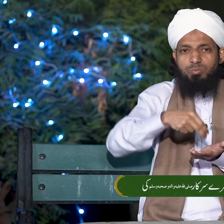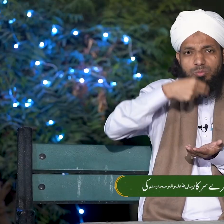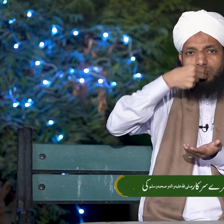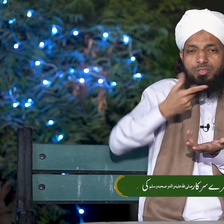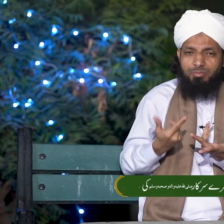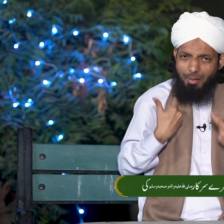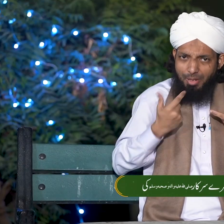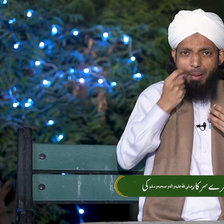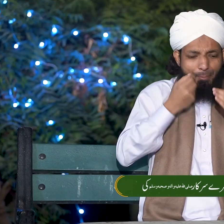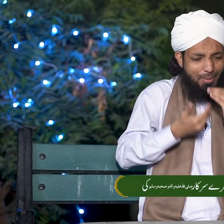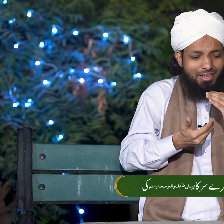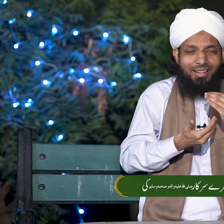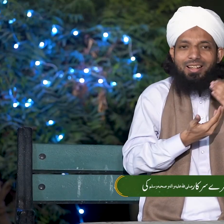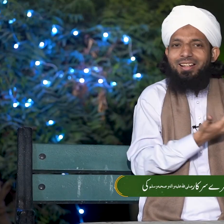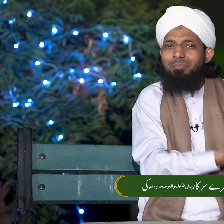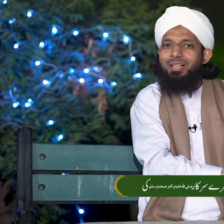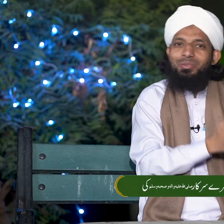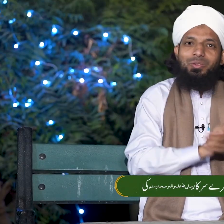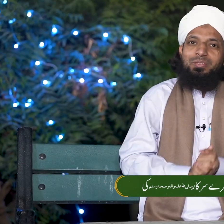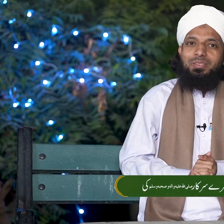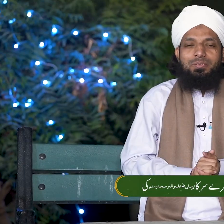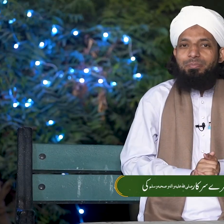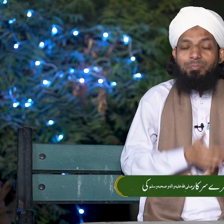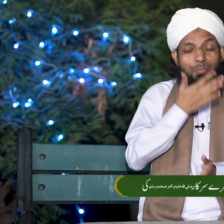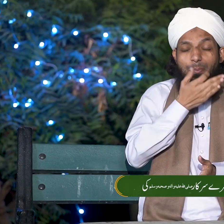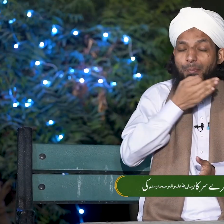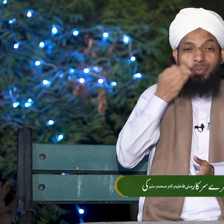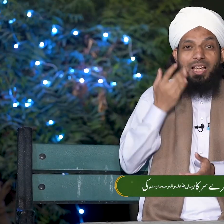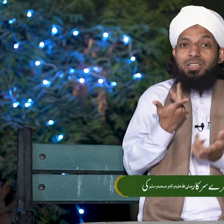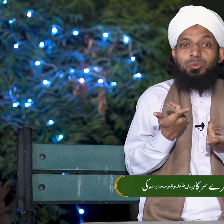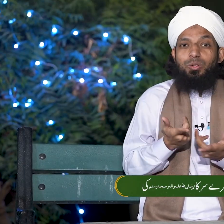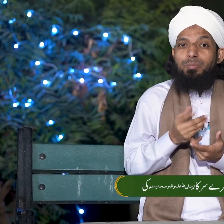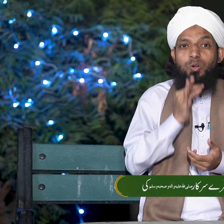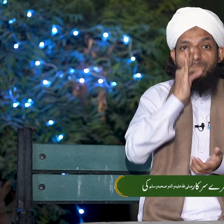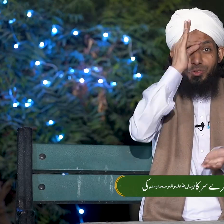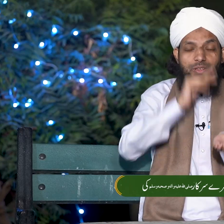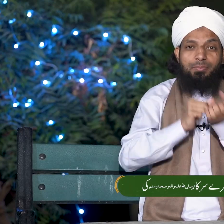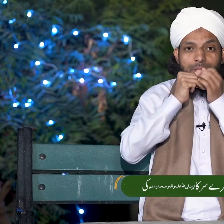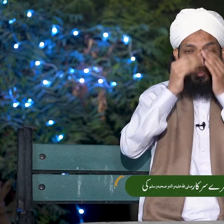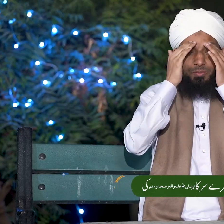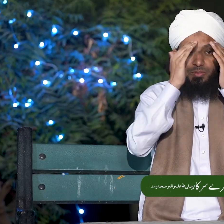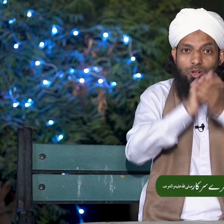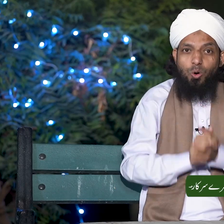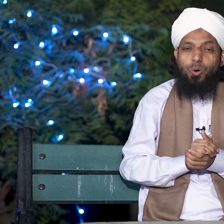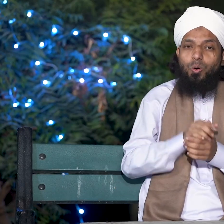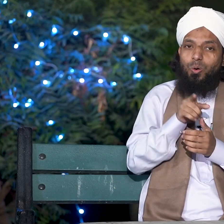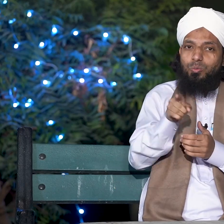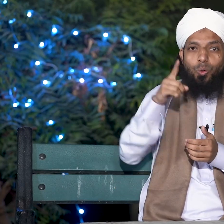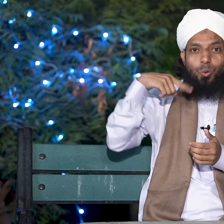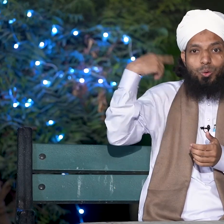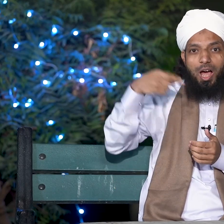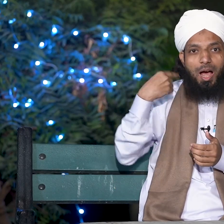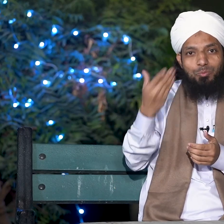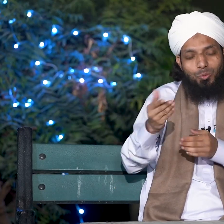کیا شان ہے کریم آقا علیہ السلام کی، کیسے خوبصورت انداز میں آقا کریم علیہ السلام نے اس اپنے غلام